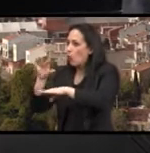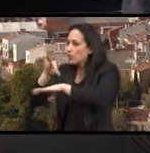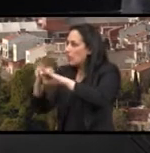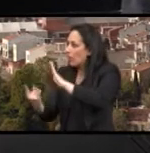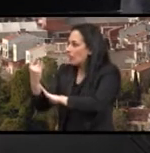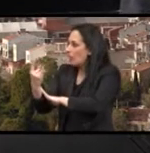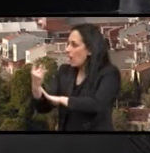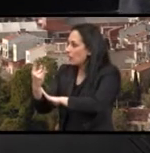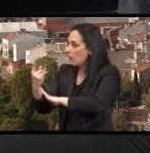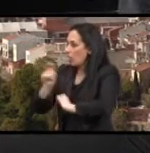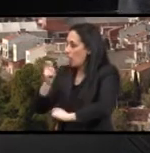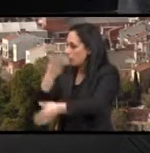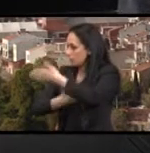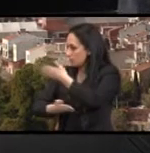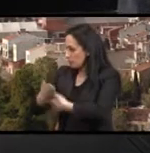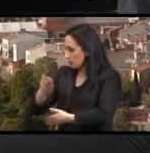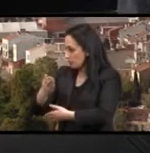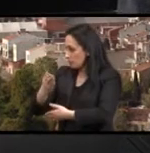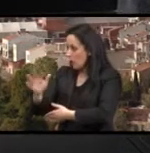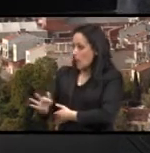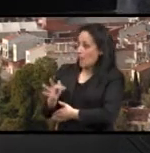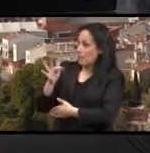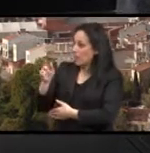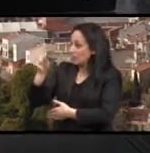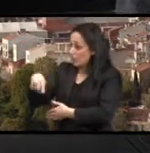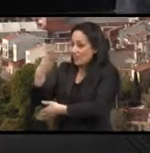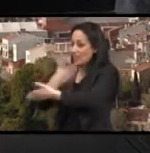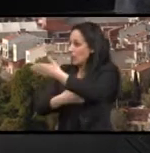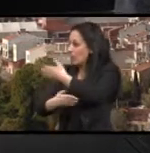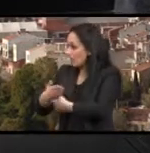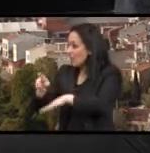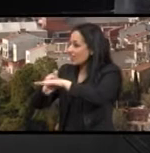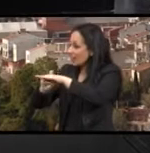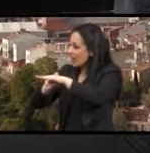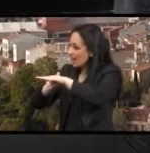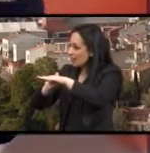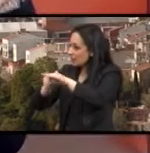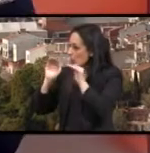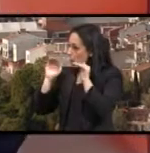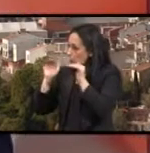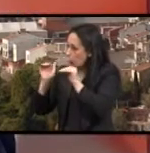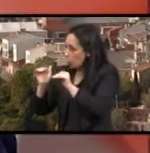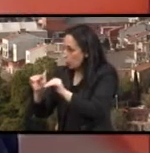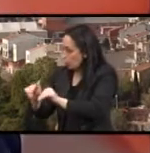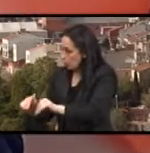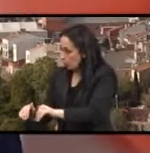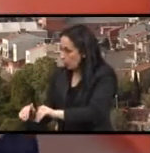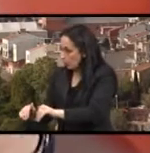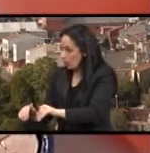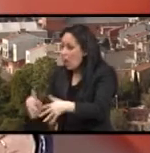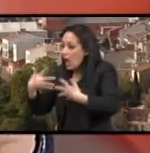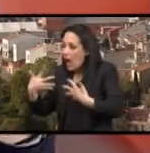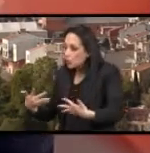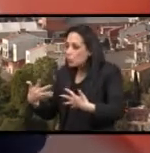a més, aquesta discapacitat pot ser degenerativa, com la seva malaltia, no? Que pot, que, encara que avui dia els avanços tècnics